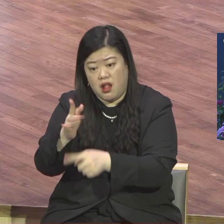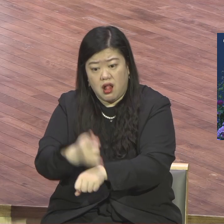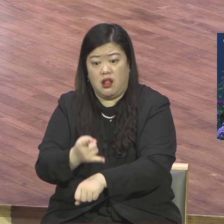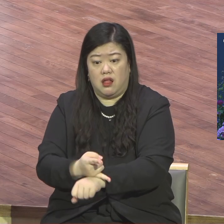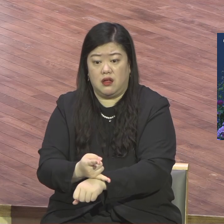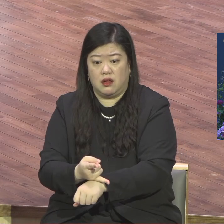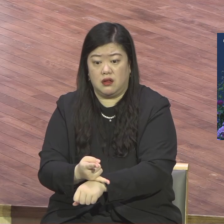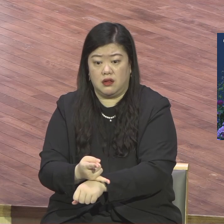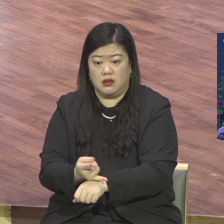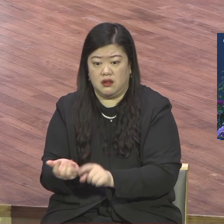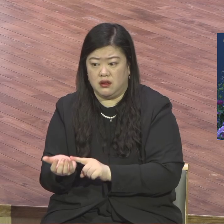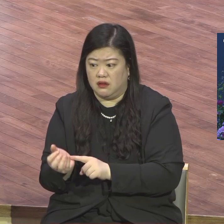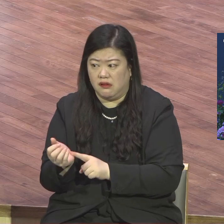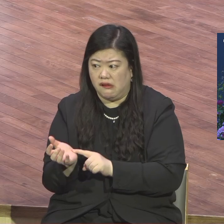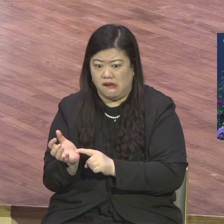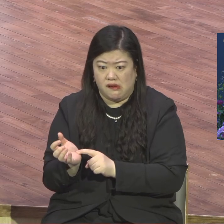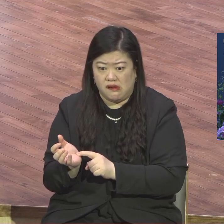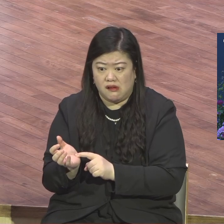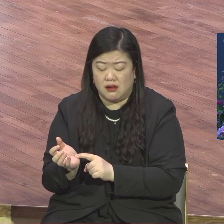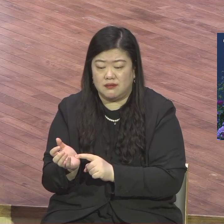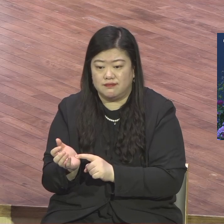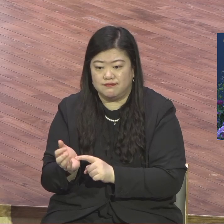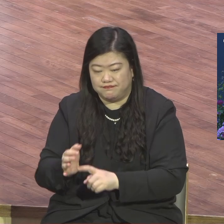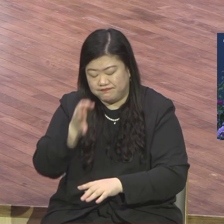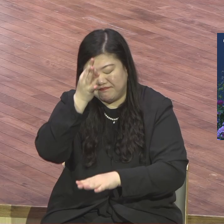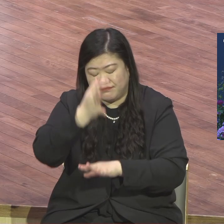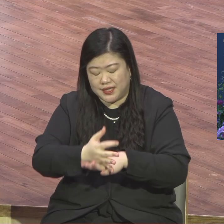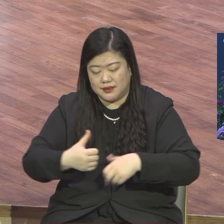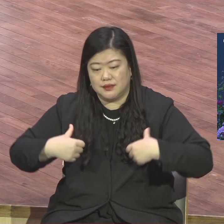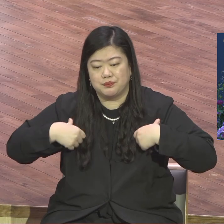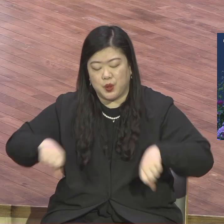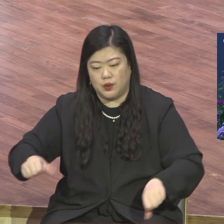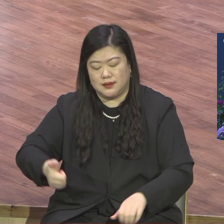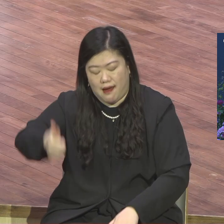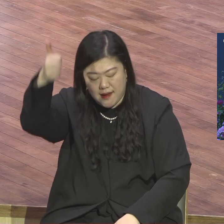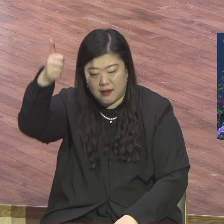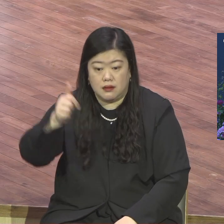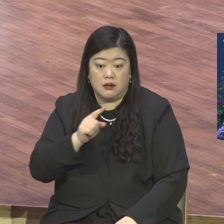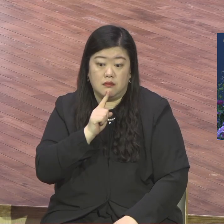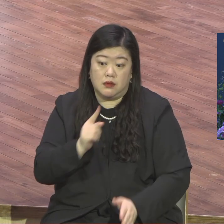못 보여주냐? 포기해라 하시나. 그 겁날 말이죠.